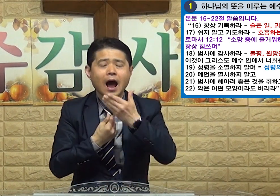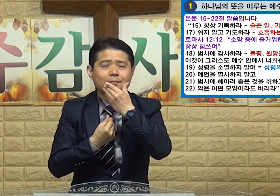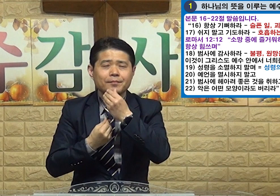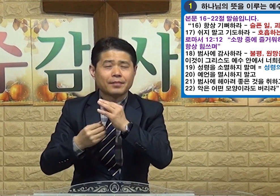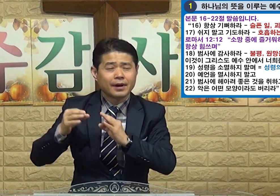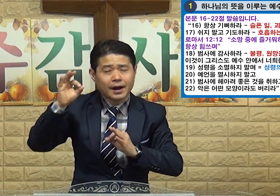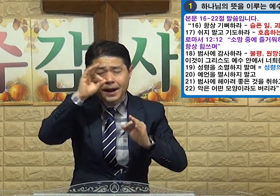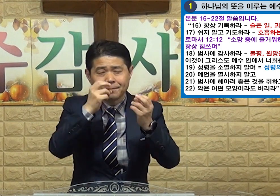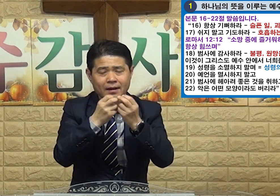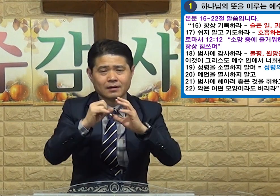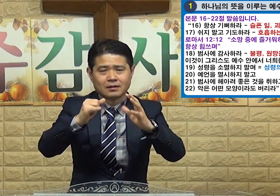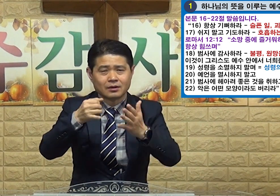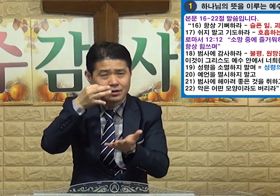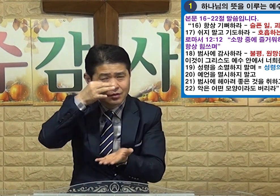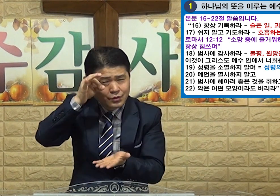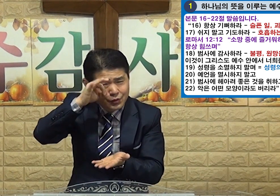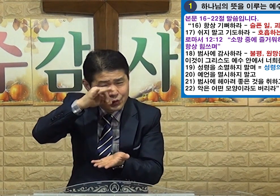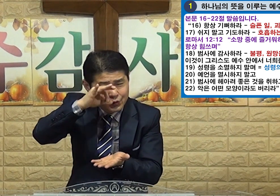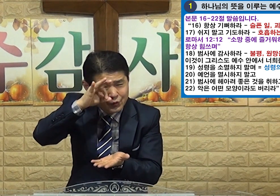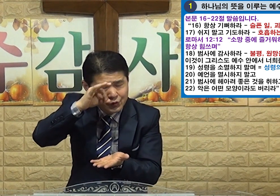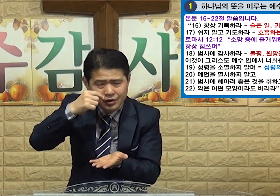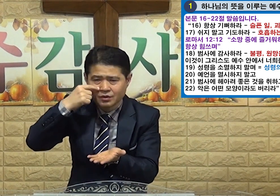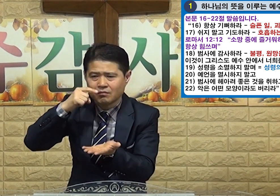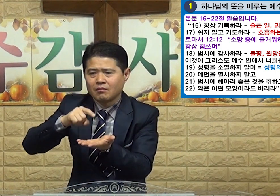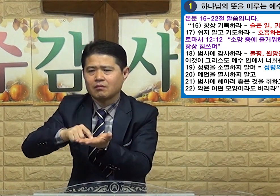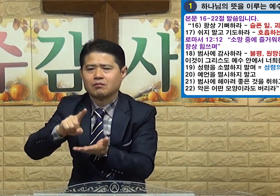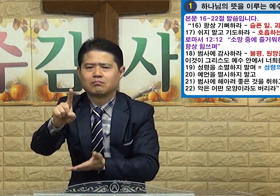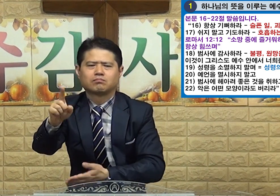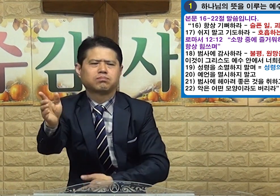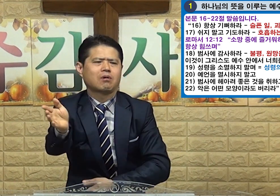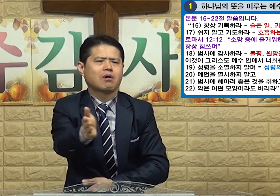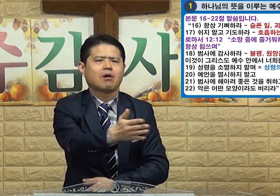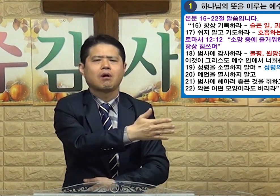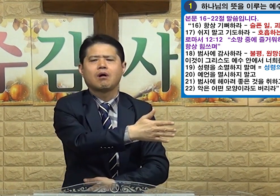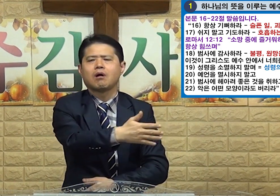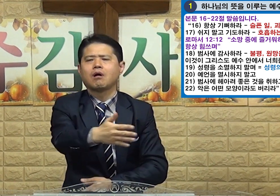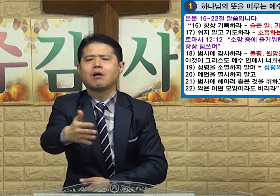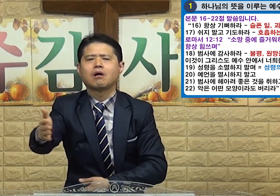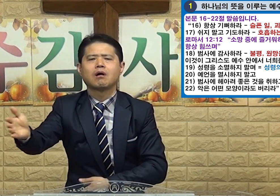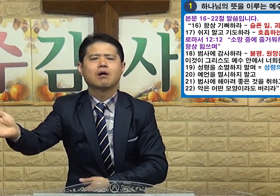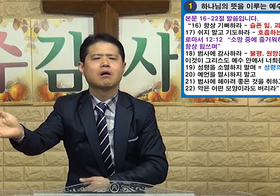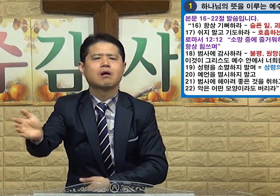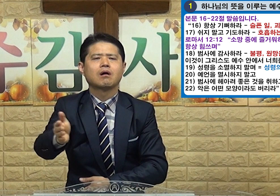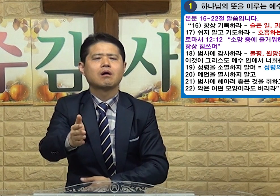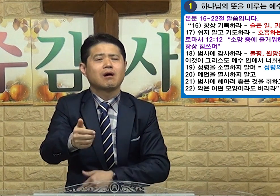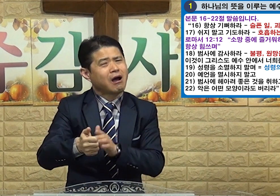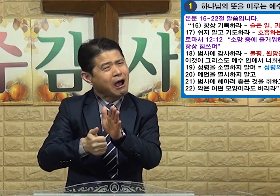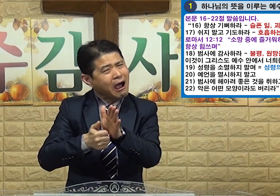알지만 우리가 행복을 찾는 방법은 이 세상에는 단 하나도